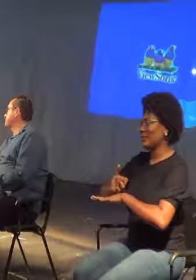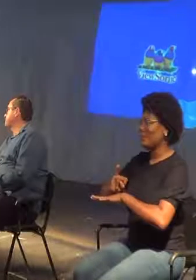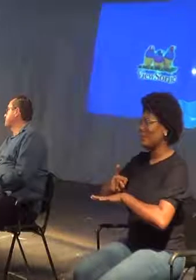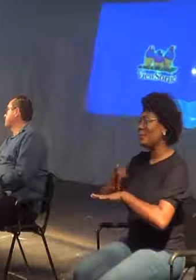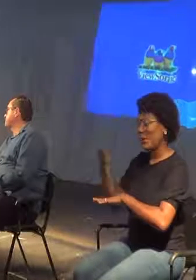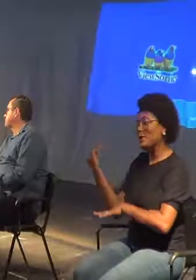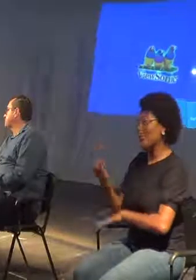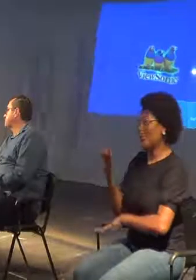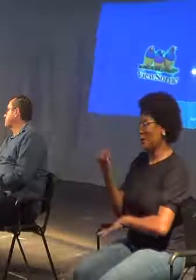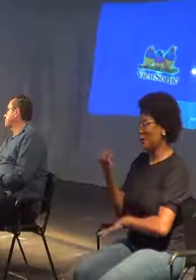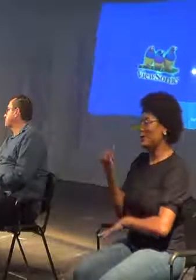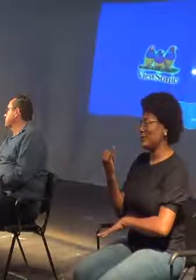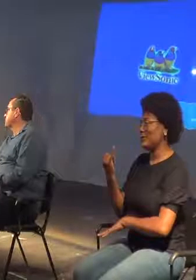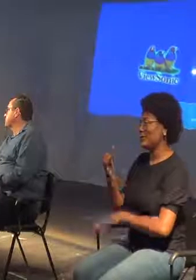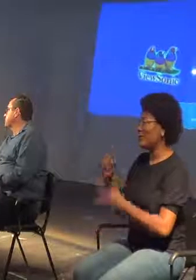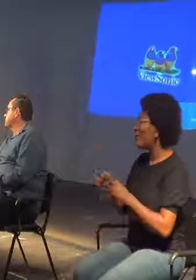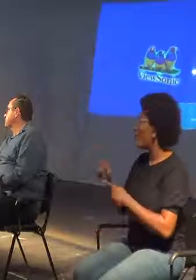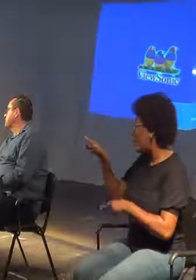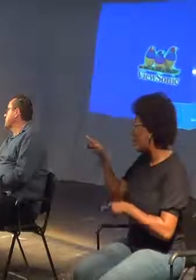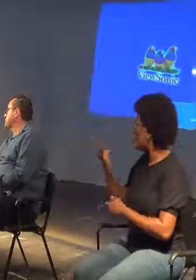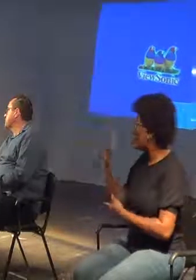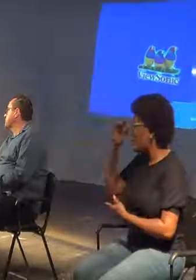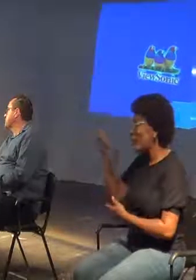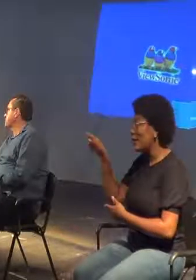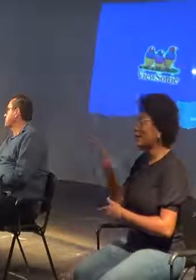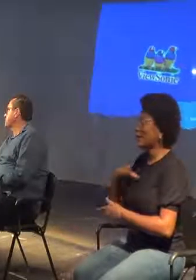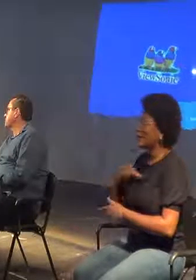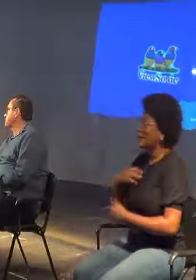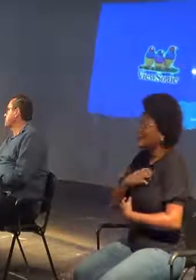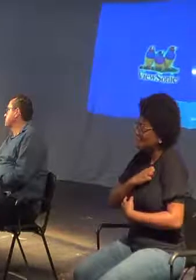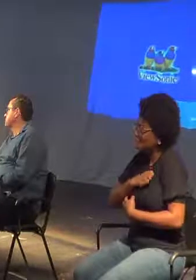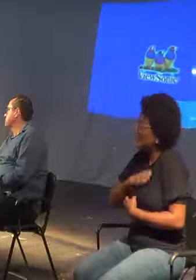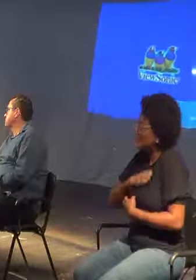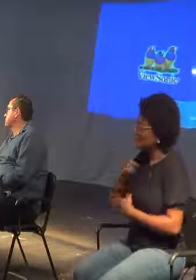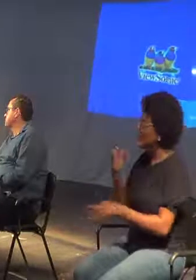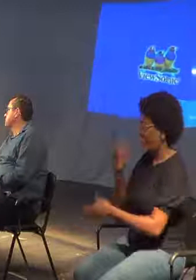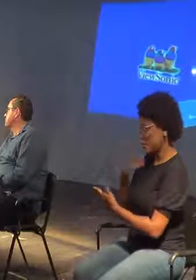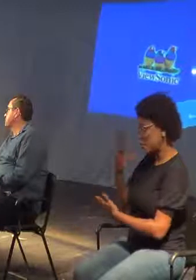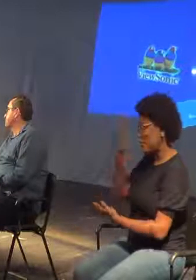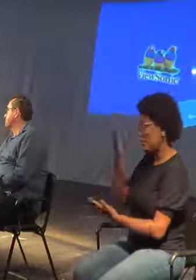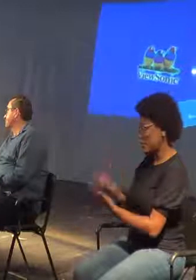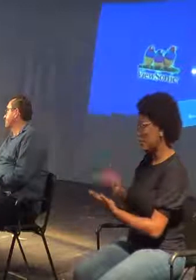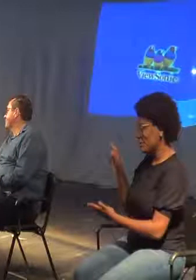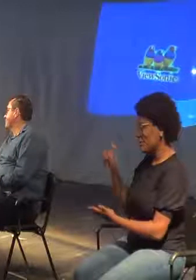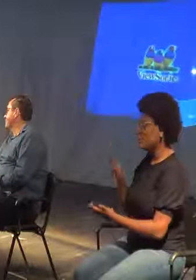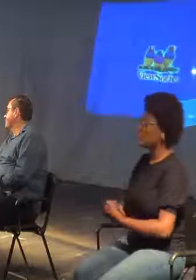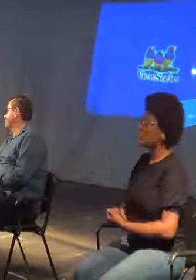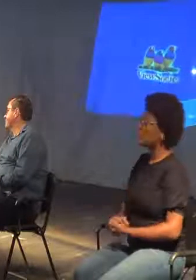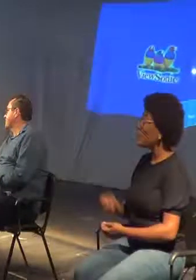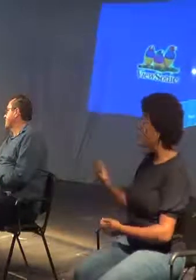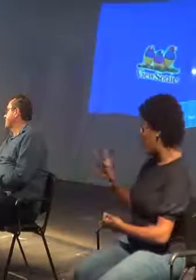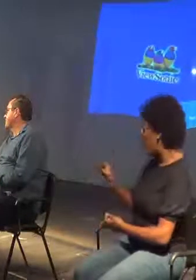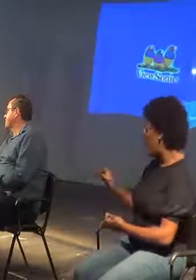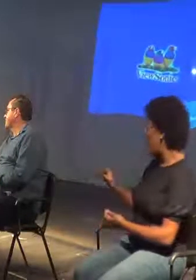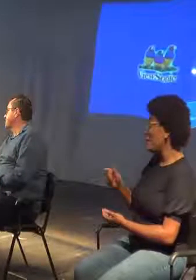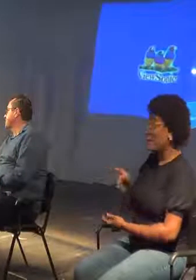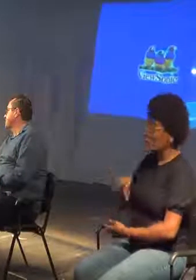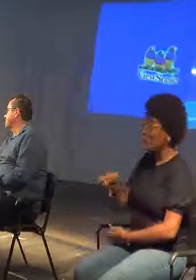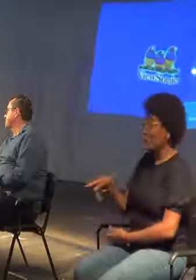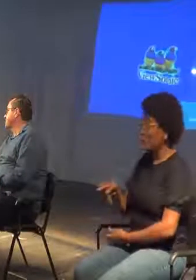não só com a razão, mas com a grande emoção, né? E por outro lado, nós temos uma pessoa aqui que vai trabalhar